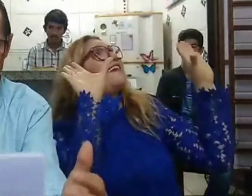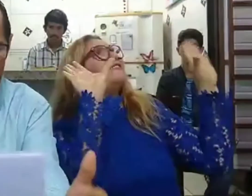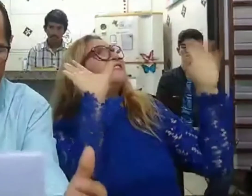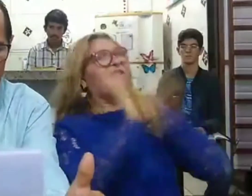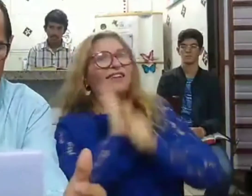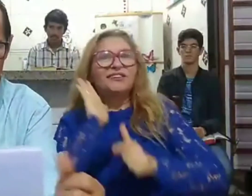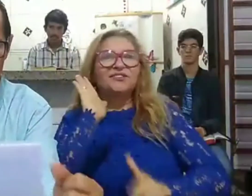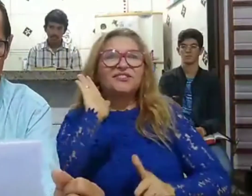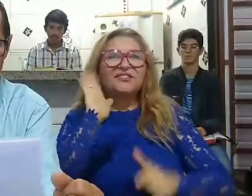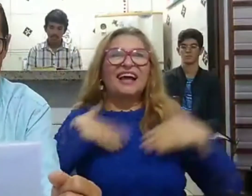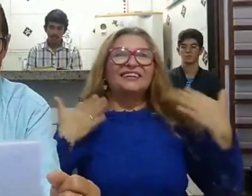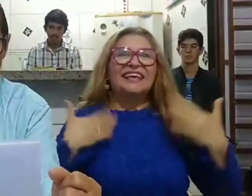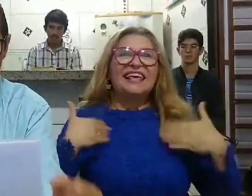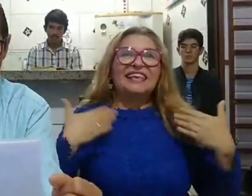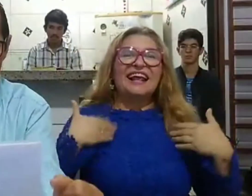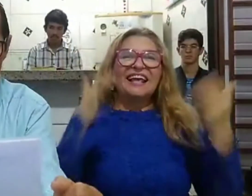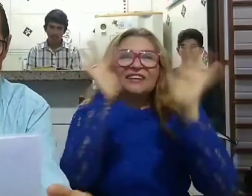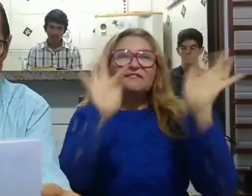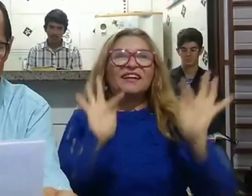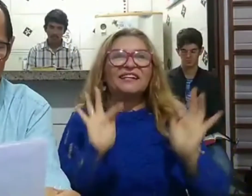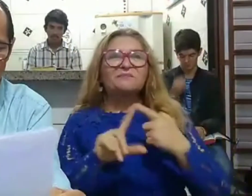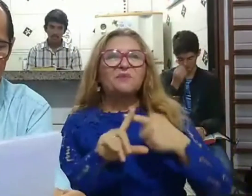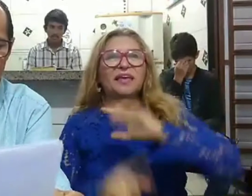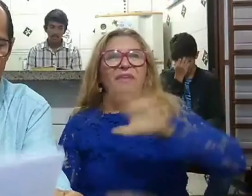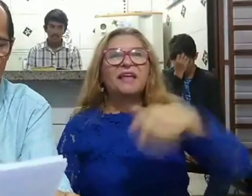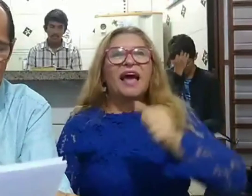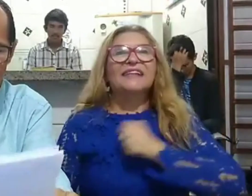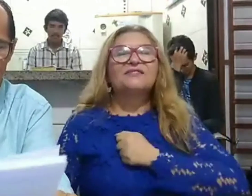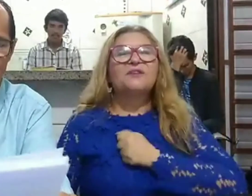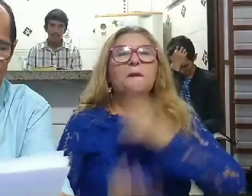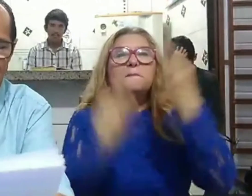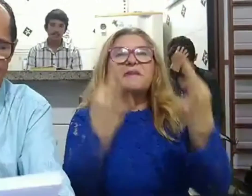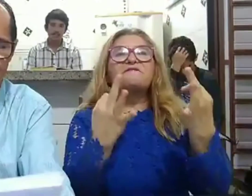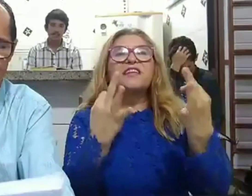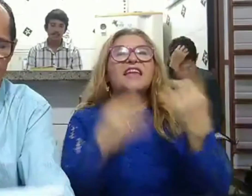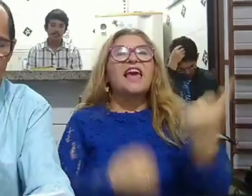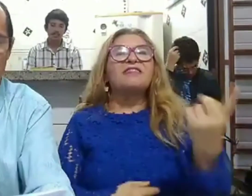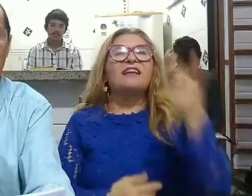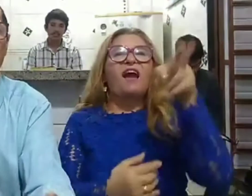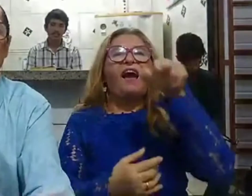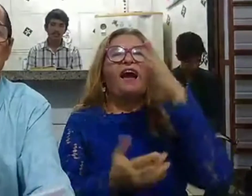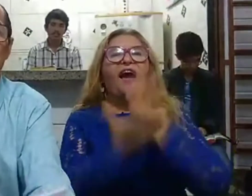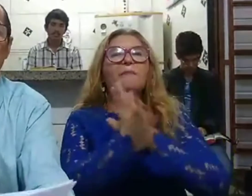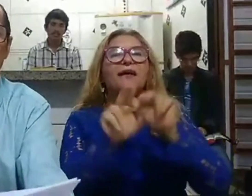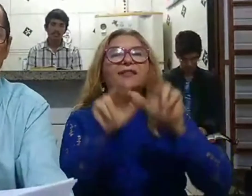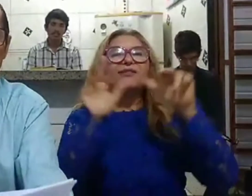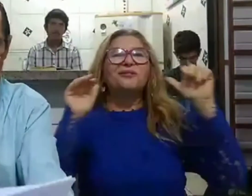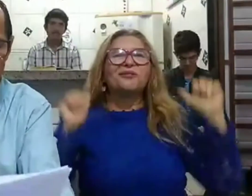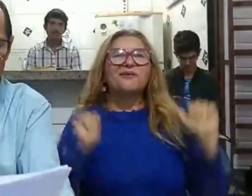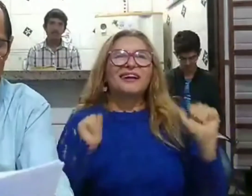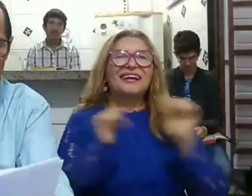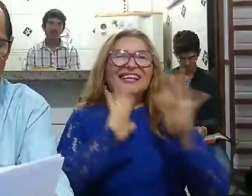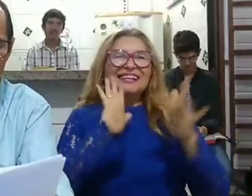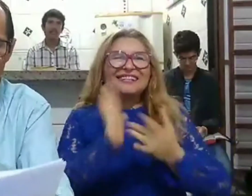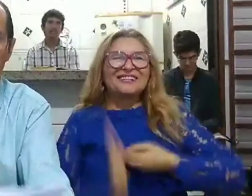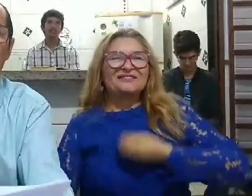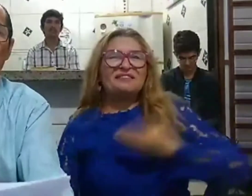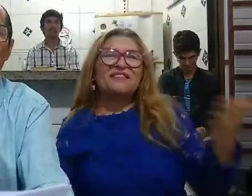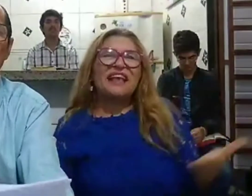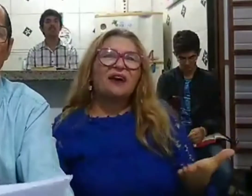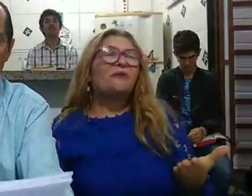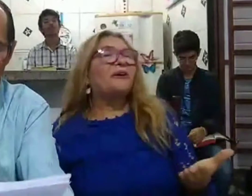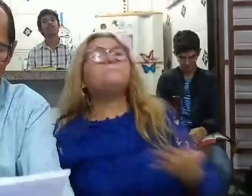justificados e alegres, porque a salvação que Jesus nos dá, ela é perfeita e eterna. Jesus Cristo, ele vive agora